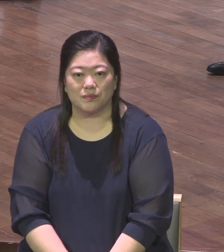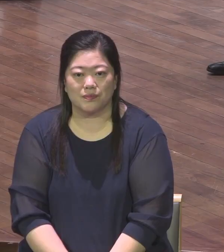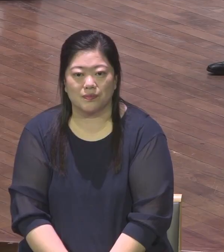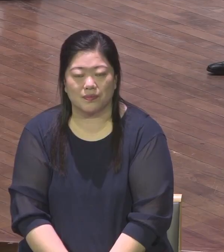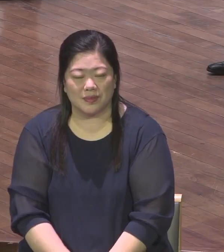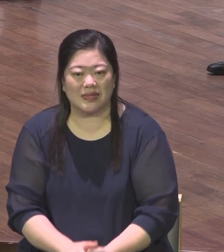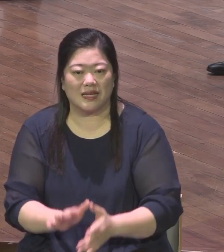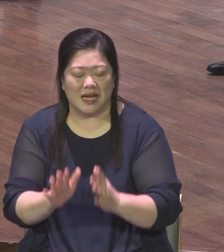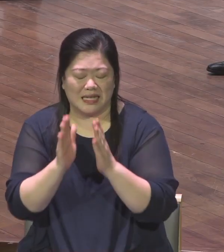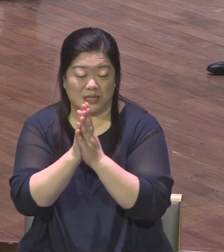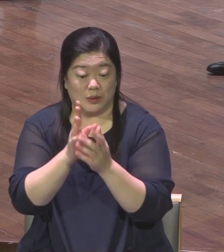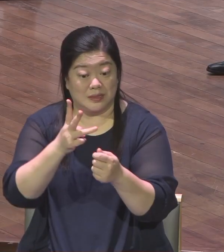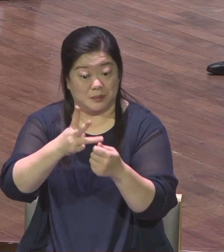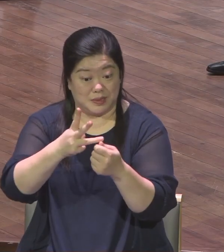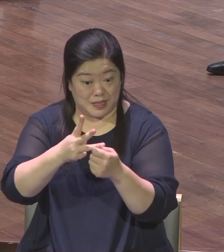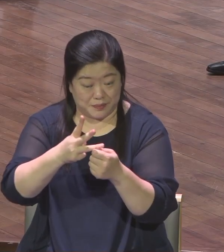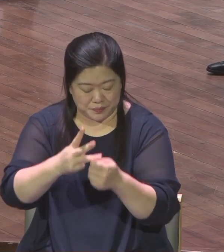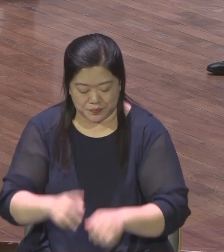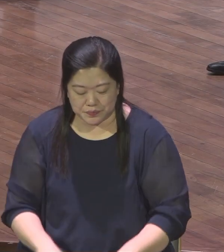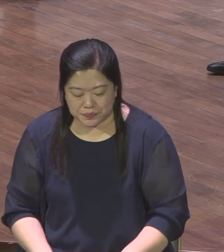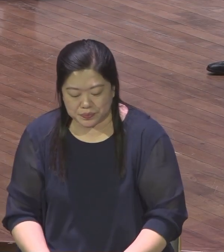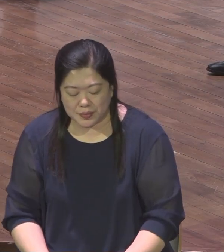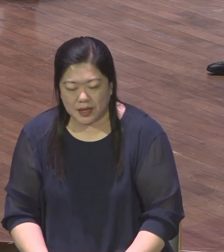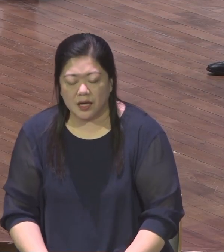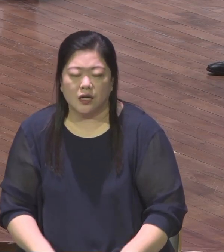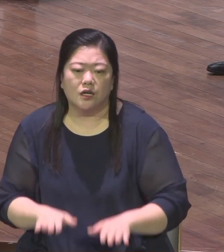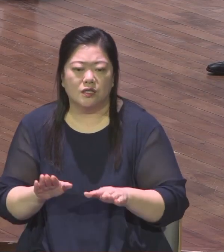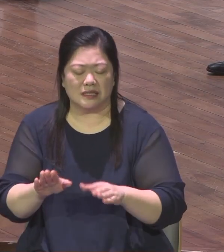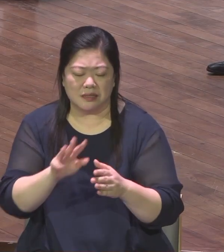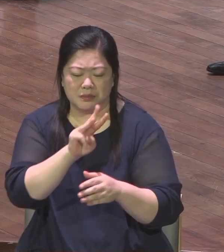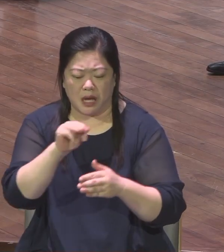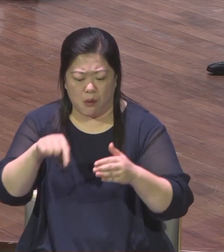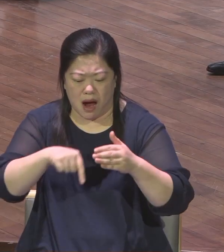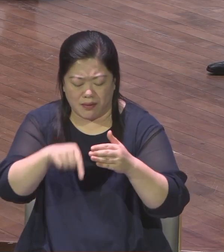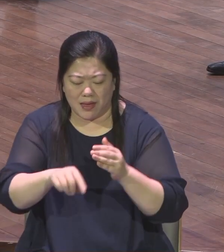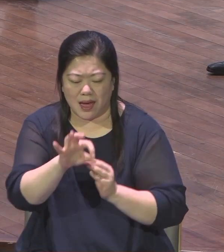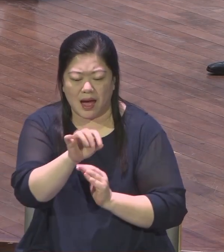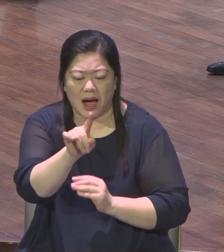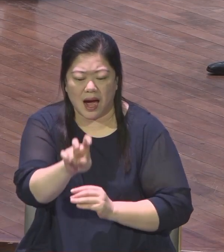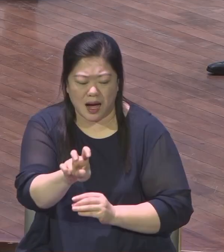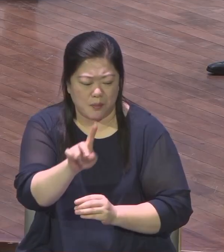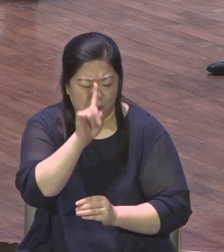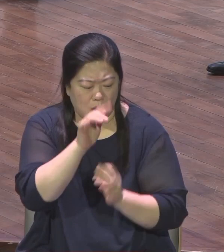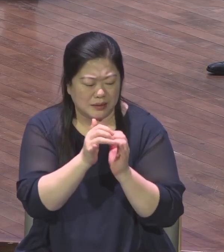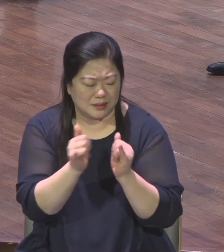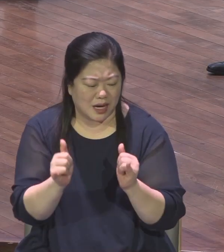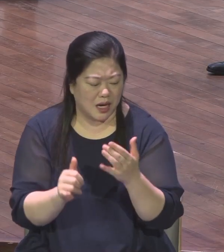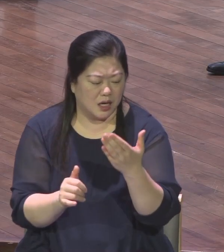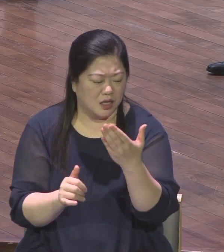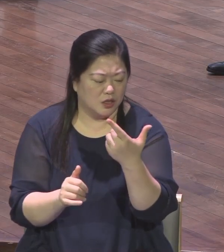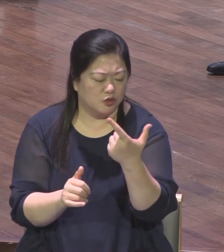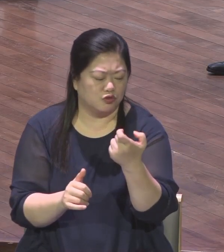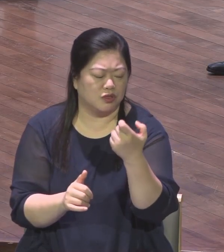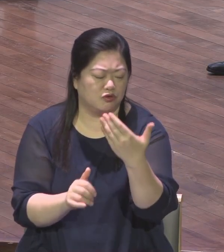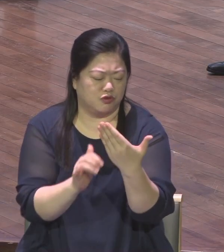성도들을 위해서 특별히 우리 환우들을 97명이 있습니다. 암환자 69명, 중증 환자 28명 있는데 그